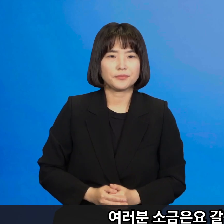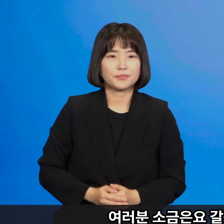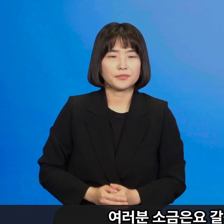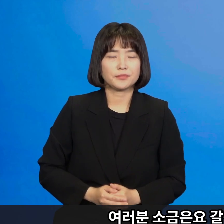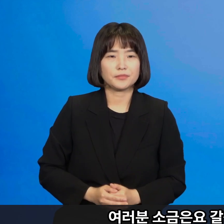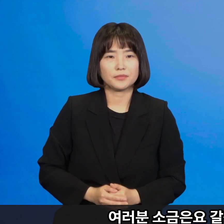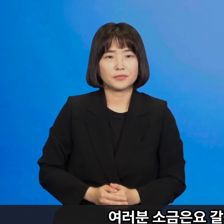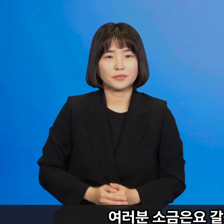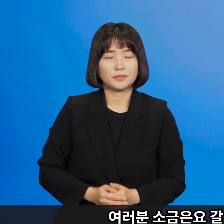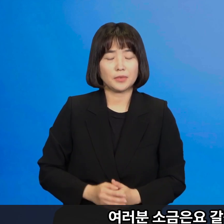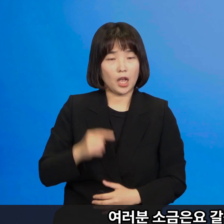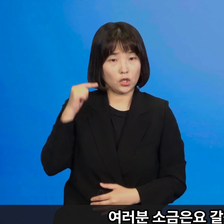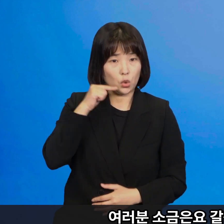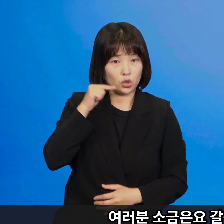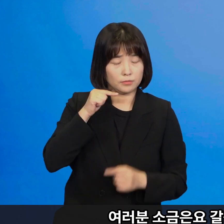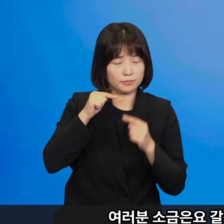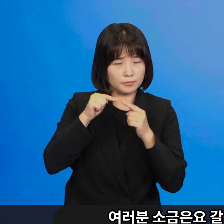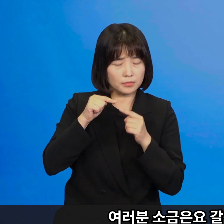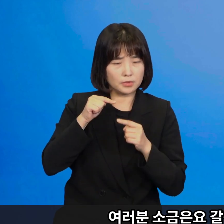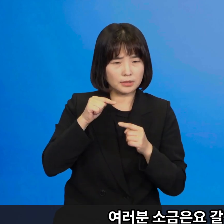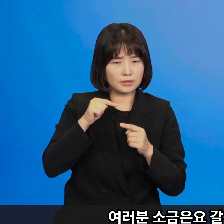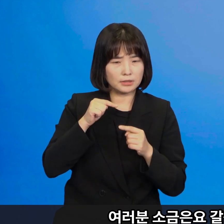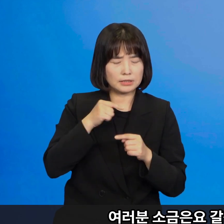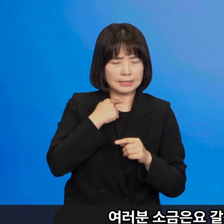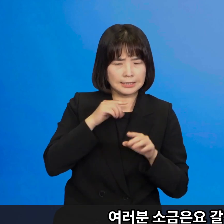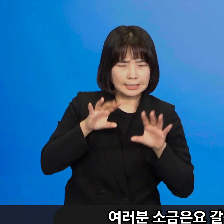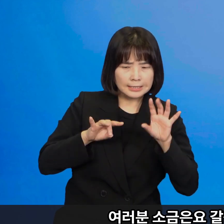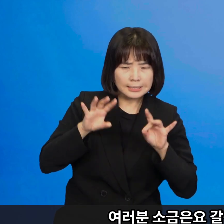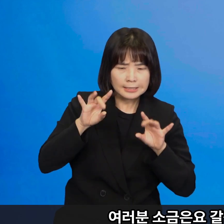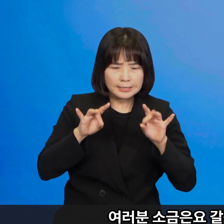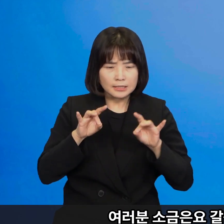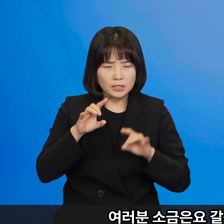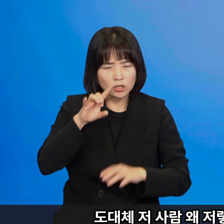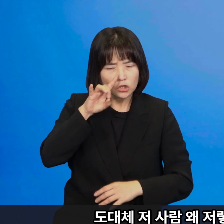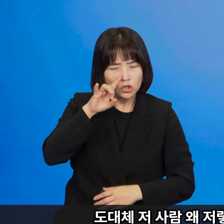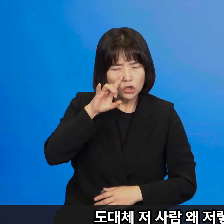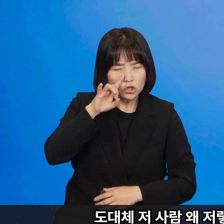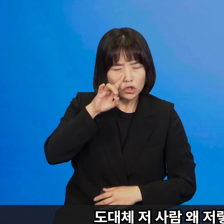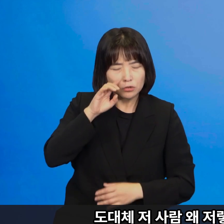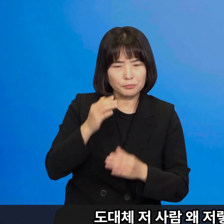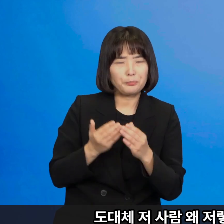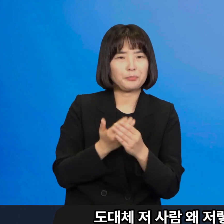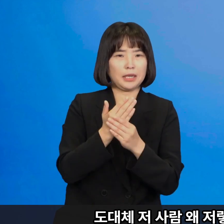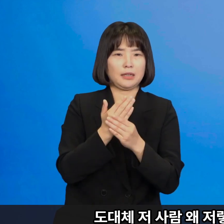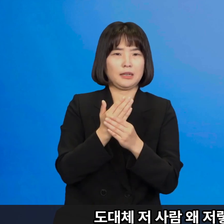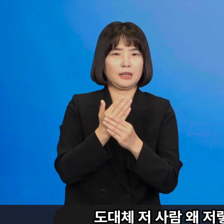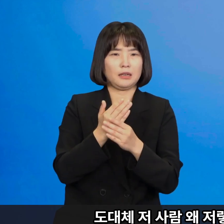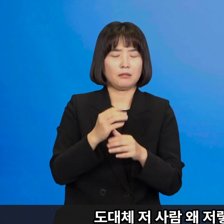여러분, 소금은요 갈증을 일으킵니다. 갈증.